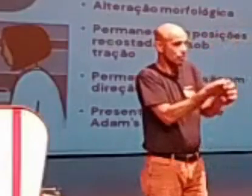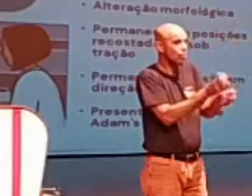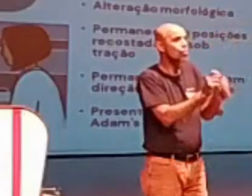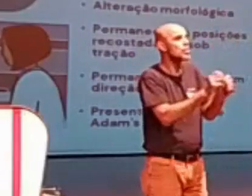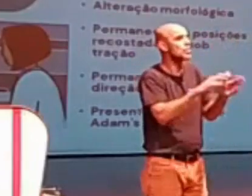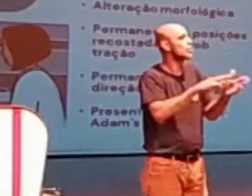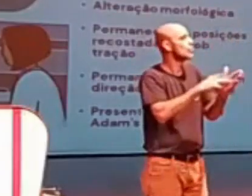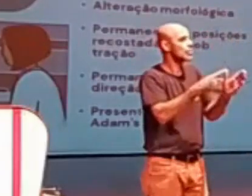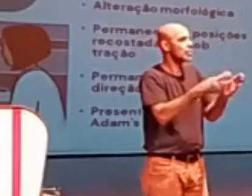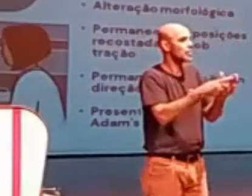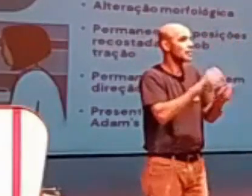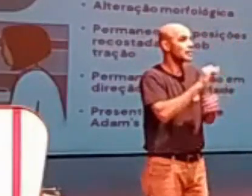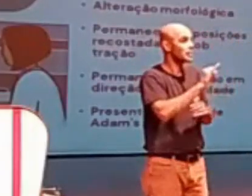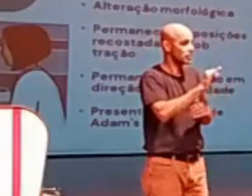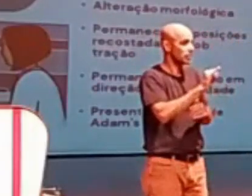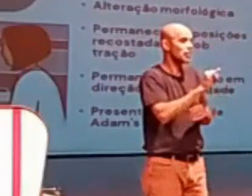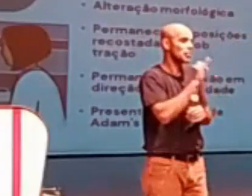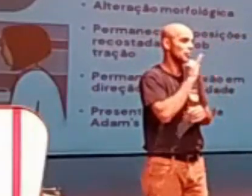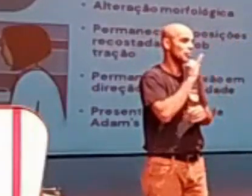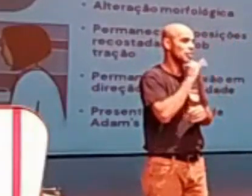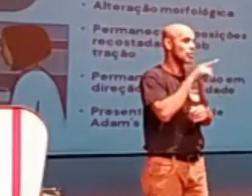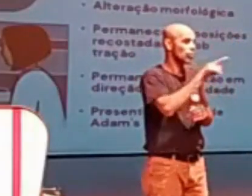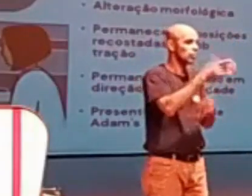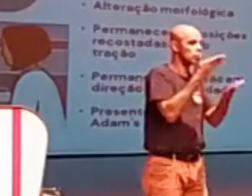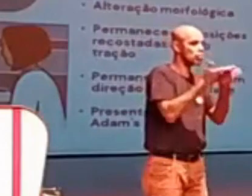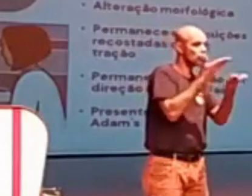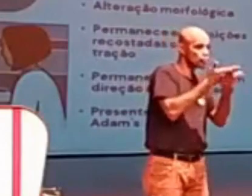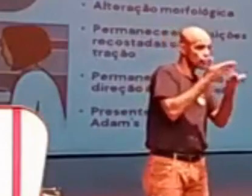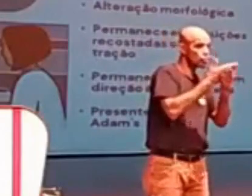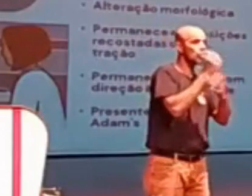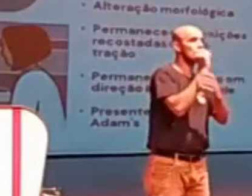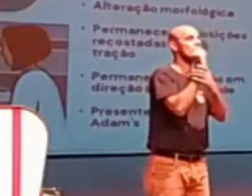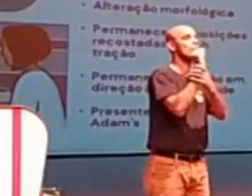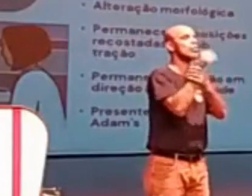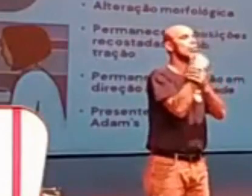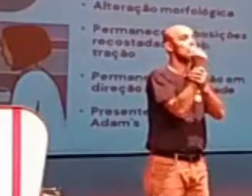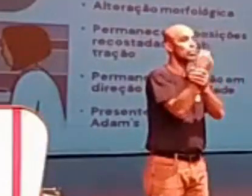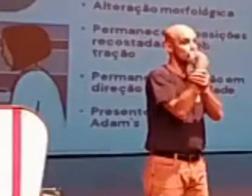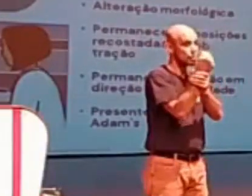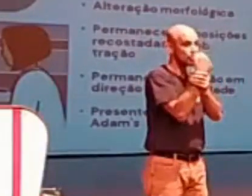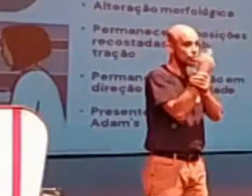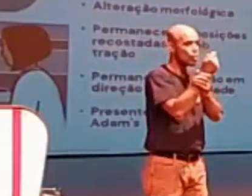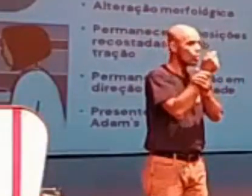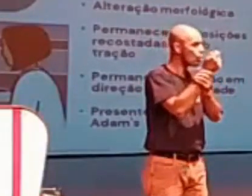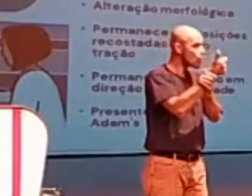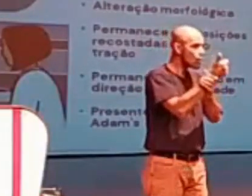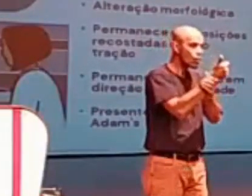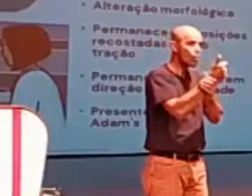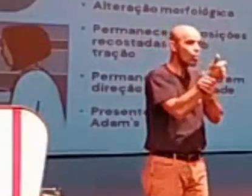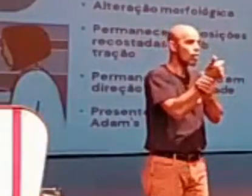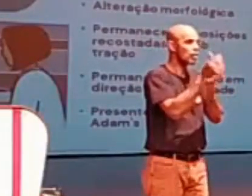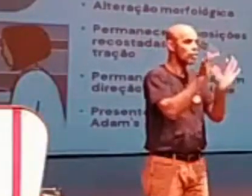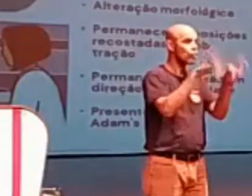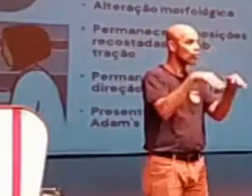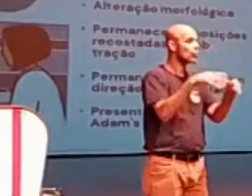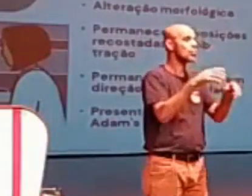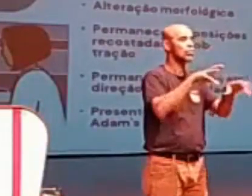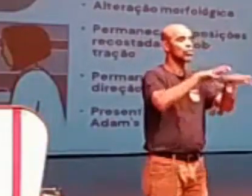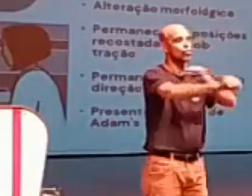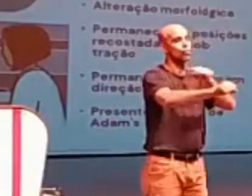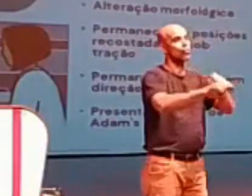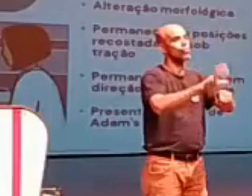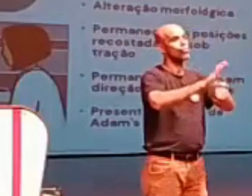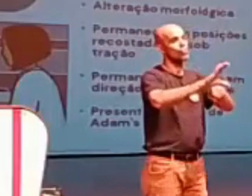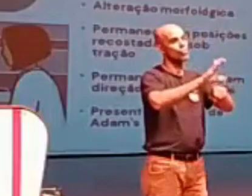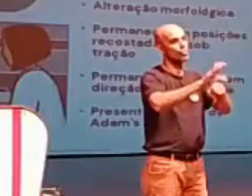quero dizer? Se um dia, vocês que estão estudando fisioterapia, que estão aí já quase terminando fisioterapia, profissionais que estão